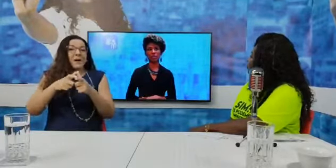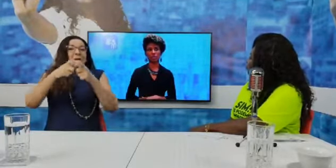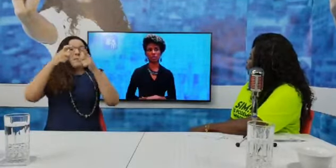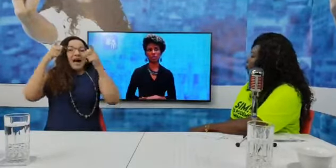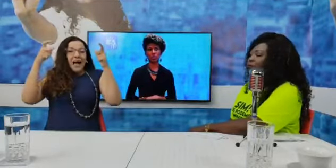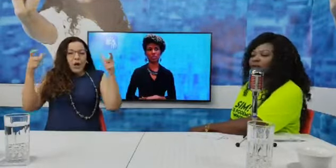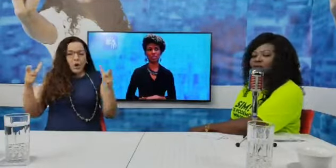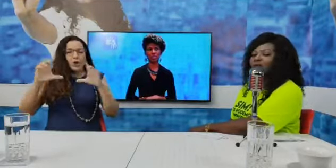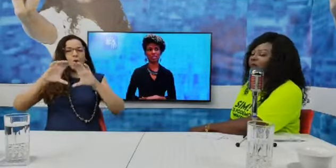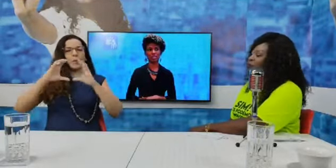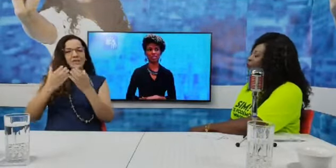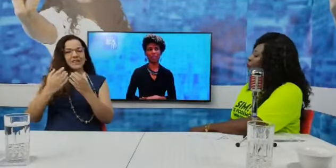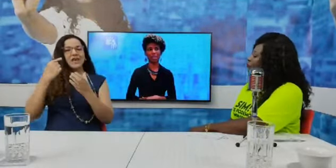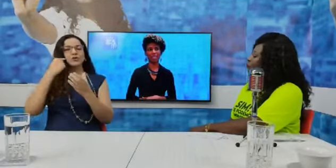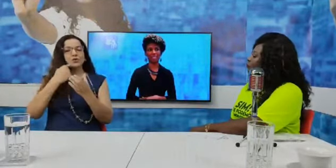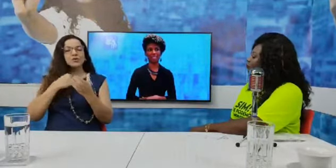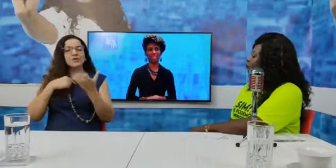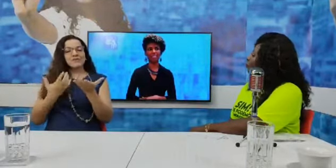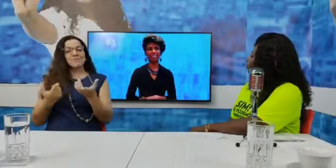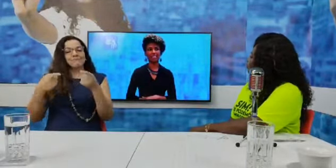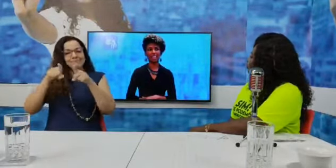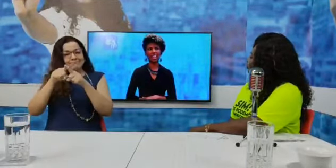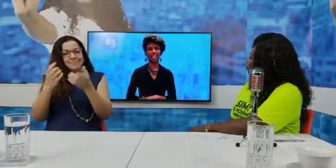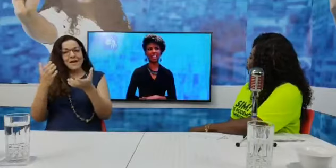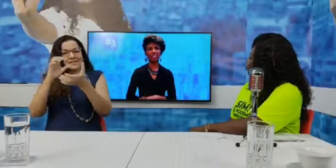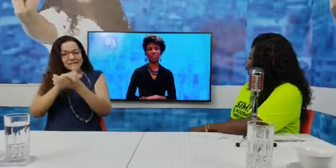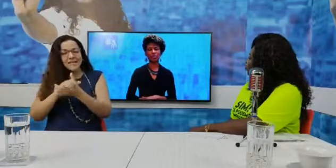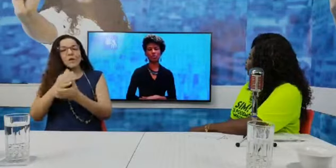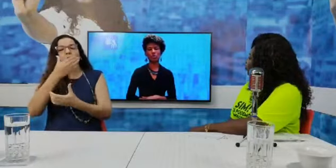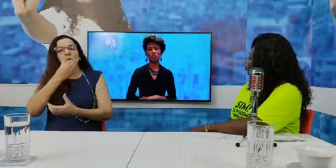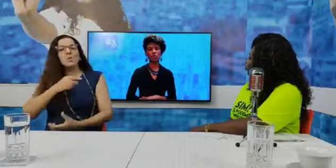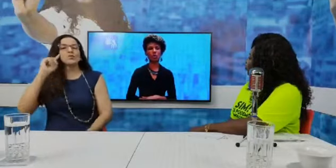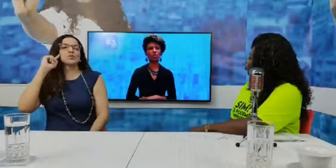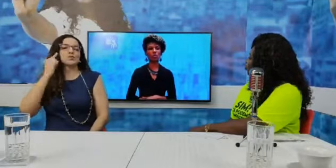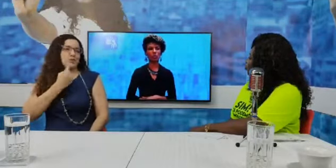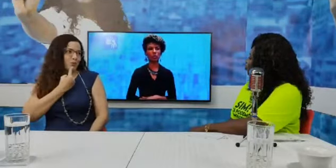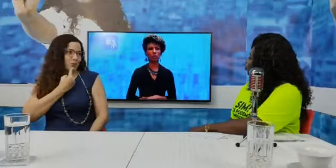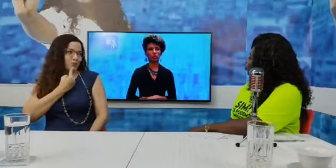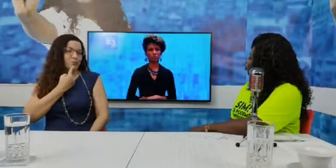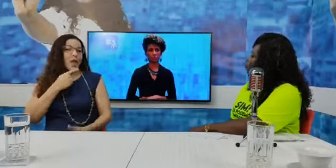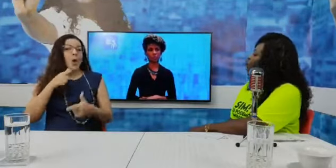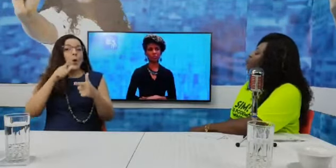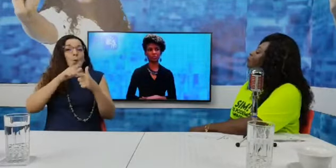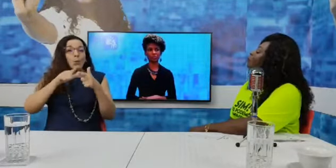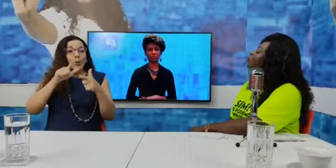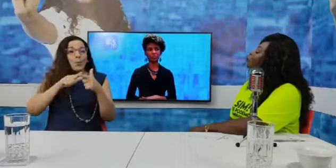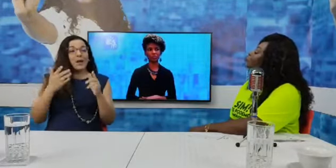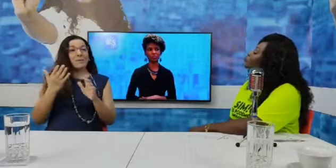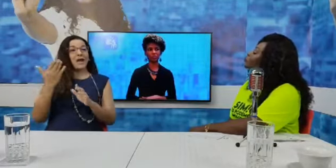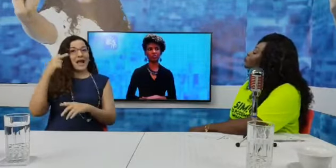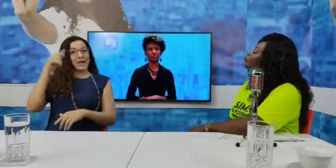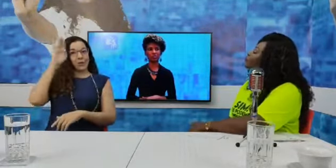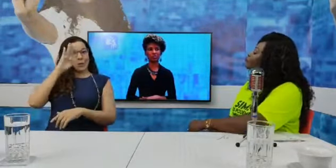pessoas surdas e ouvintes. A maioria é surdo com surdo.